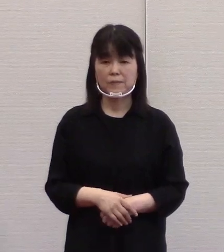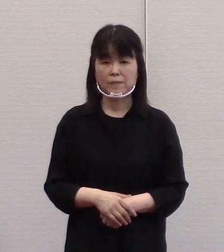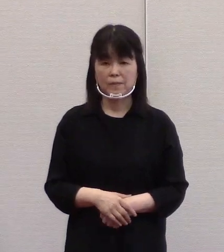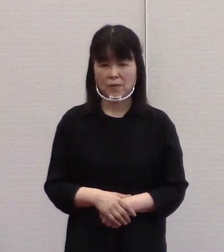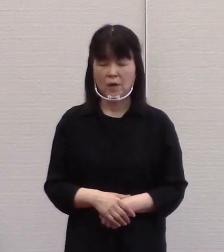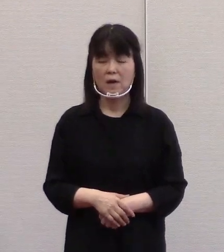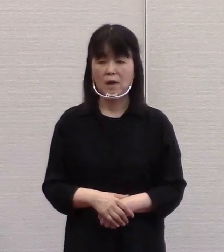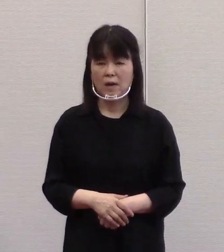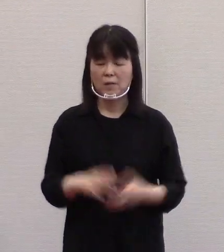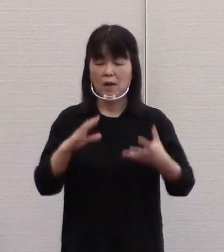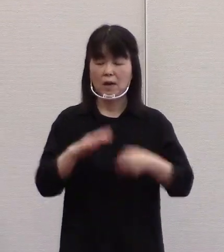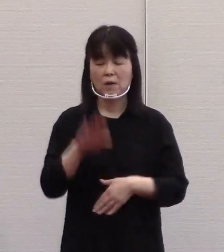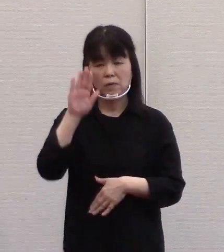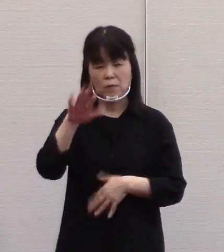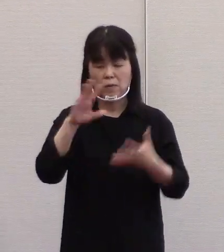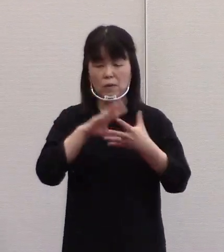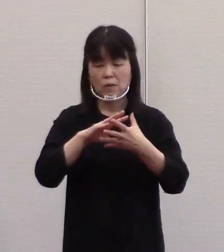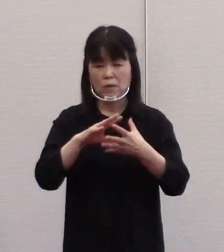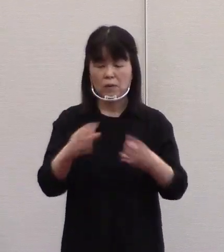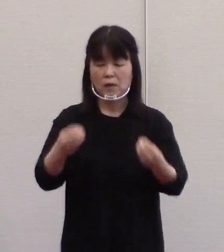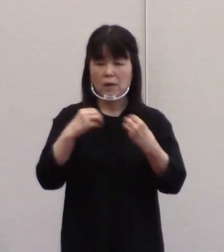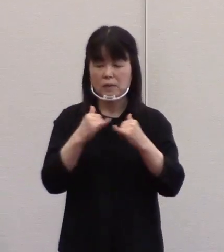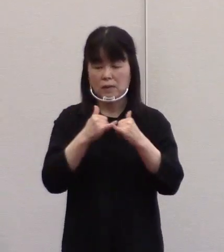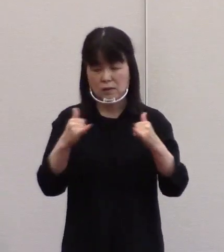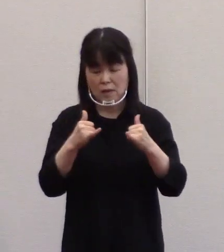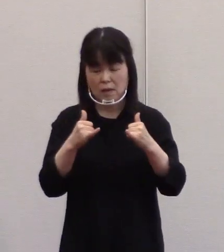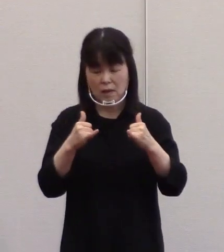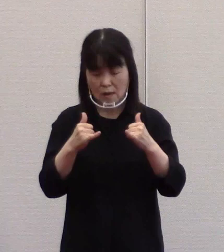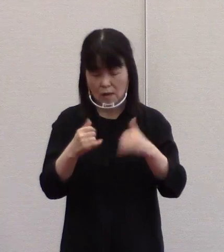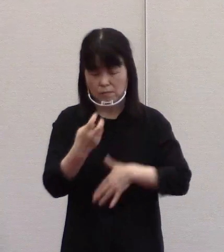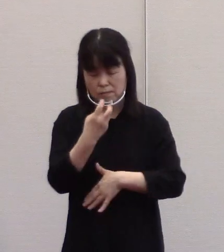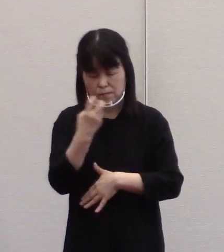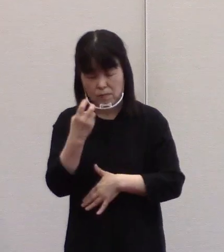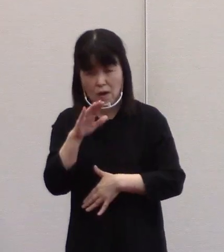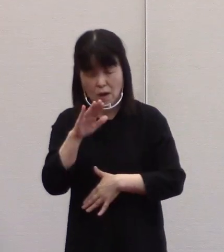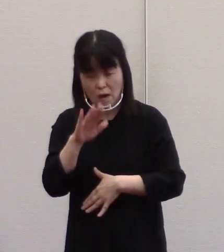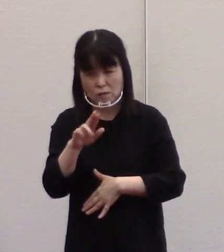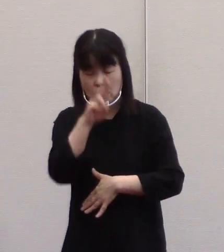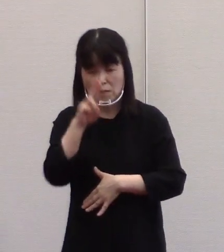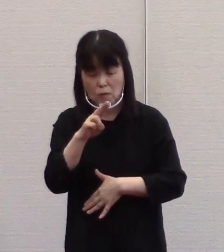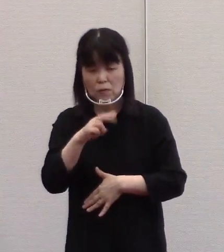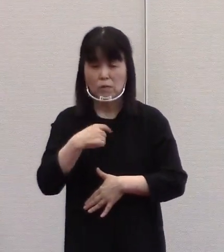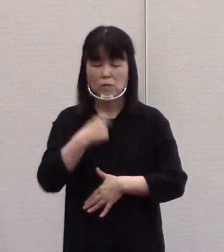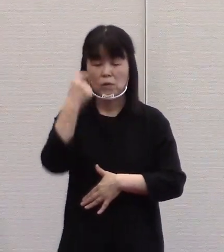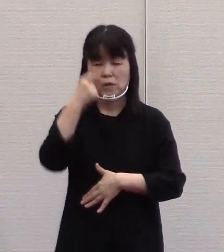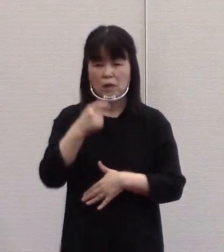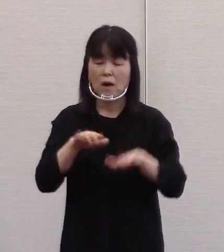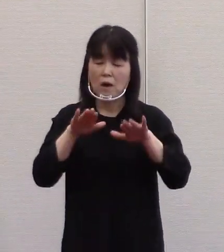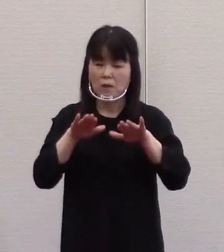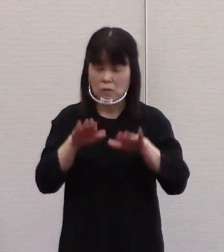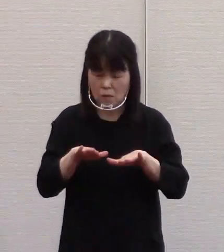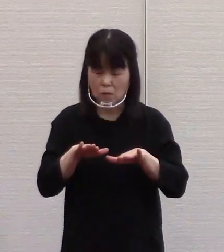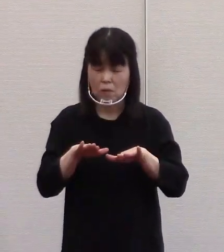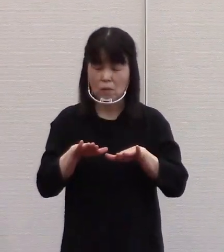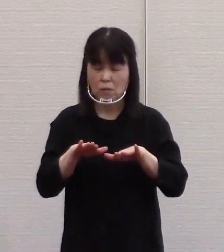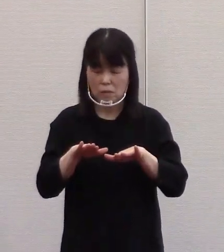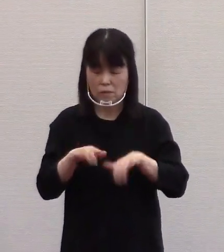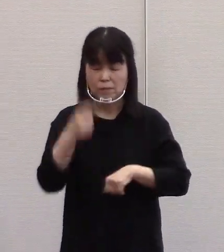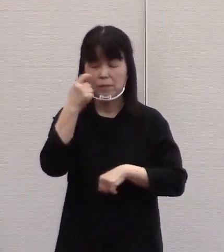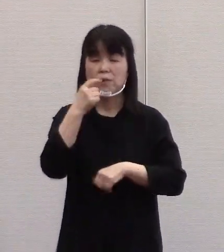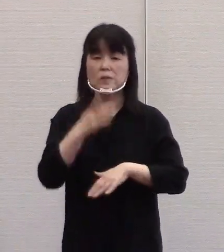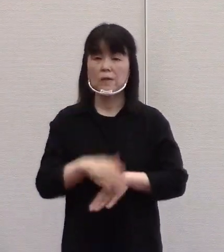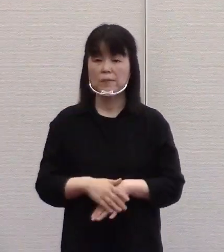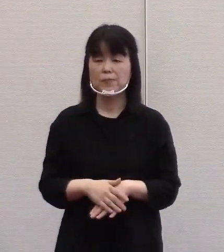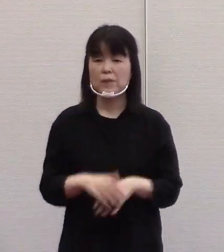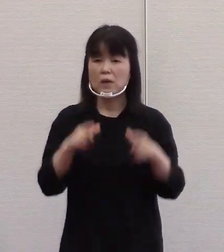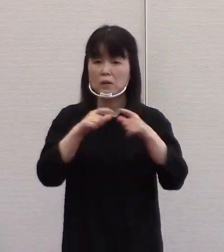強化というところがですね、率直な感想でして、まあ、全国的な